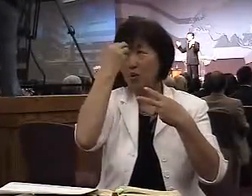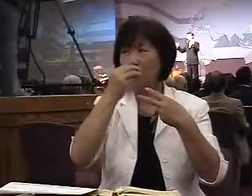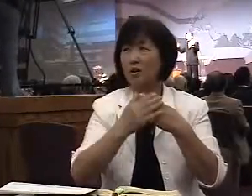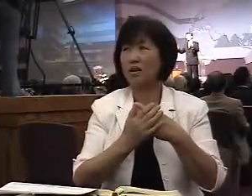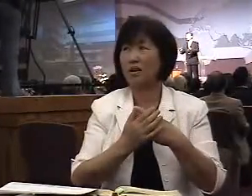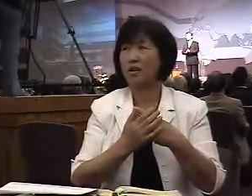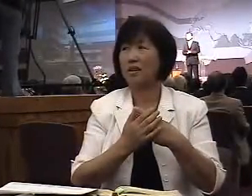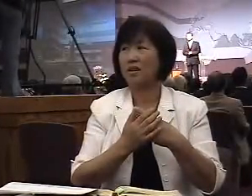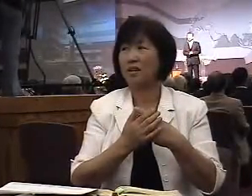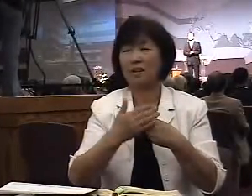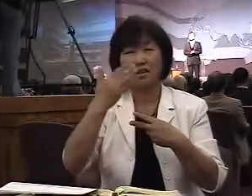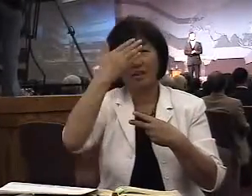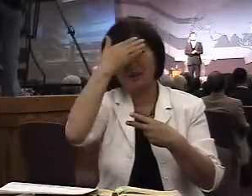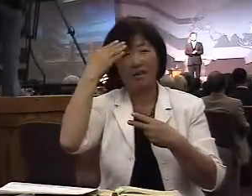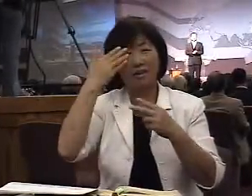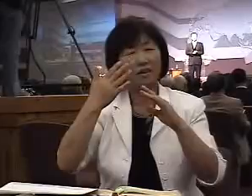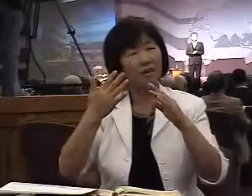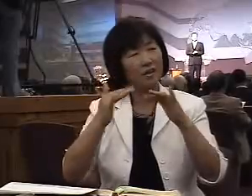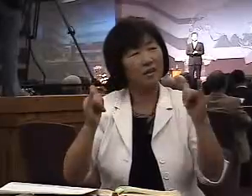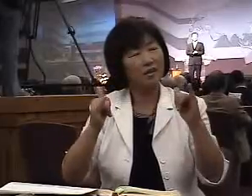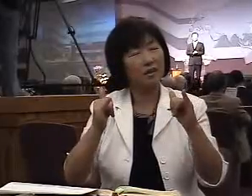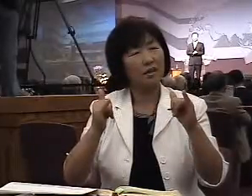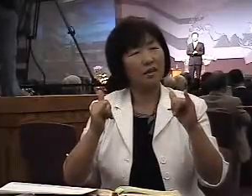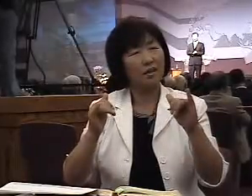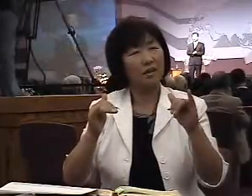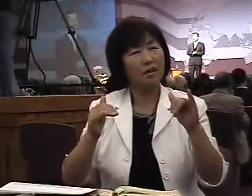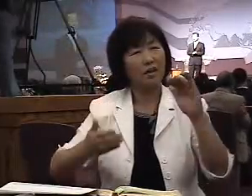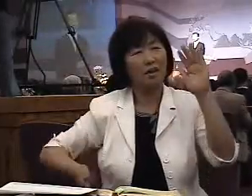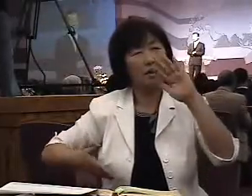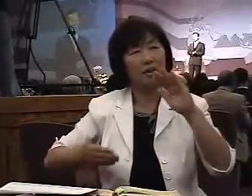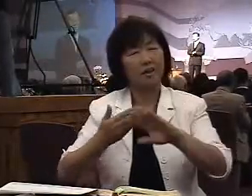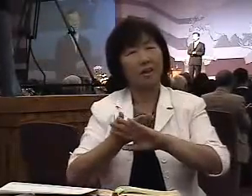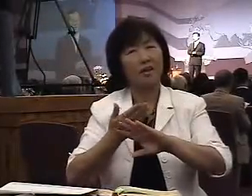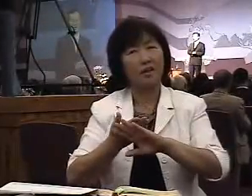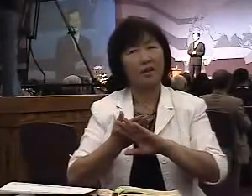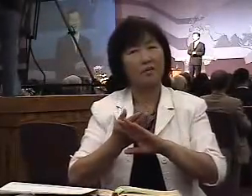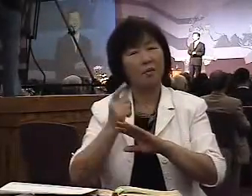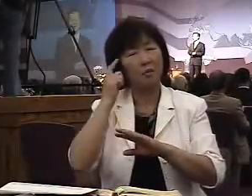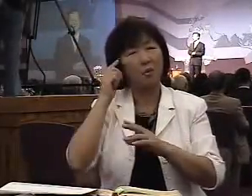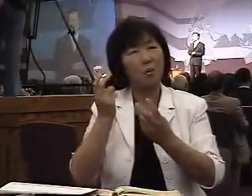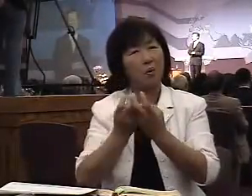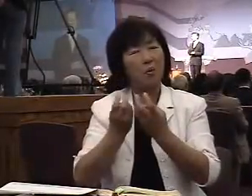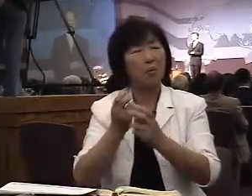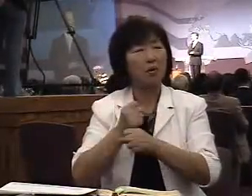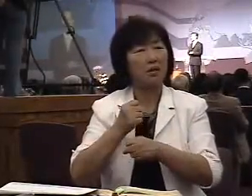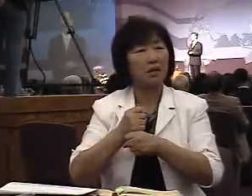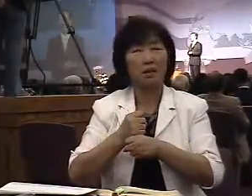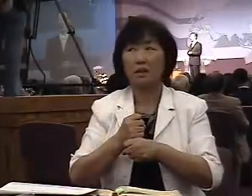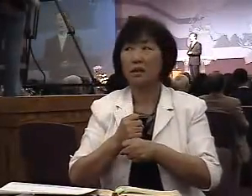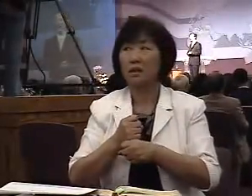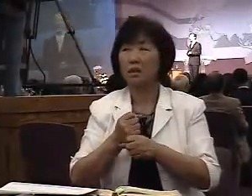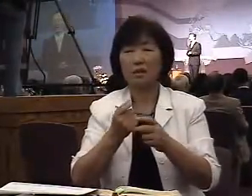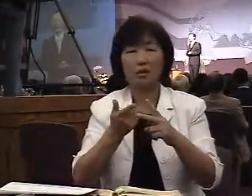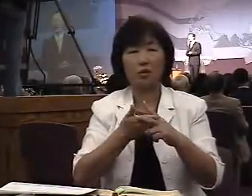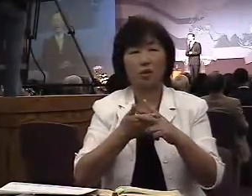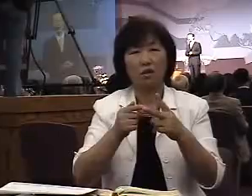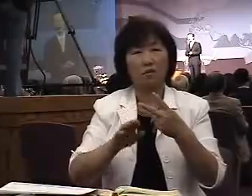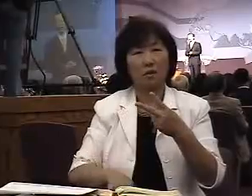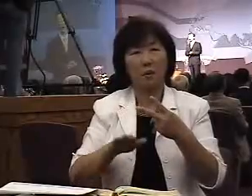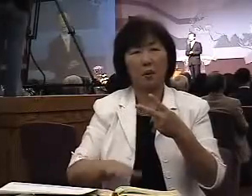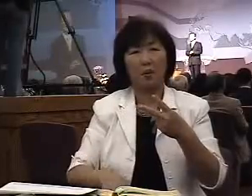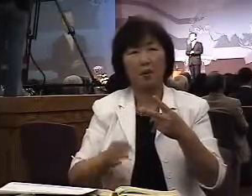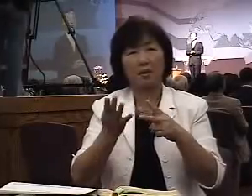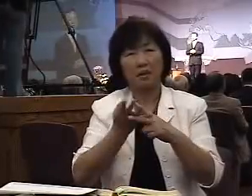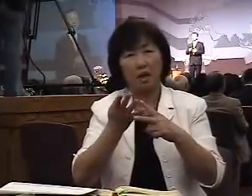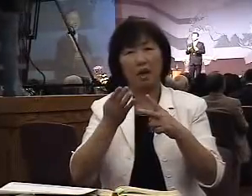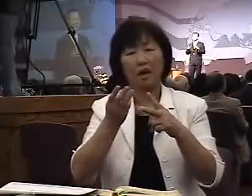났어요. 우리 청소년들을 위해서는 다른 것을 한번 훗날에 하도록 하겠습니다. 우리 자녀들의 것이고요. 6학년 미만,